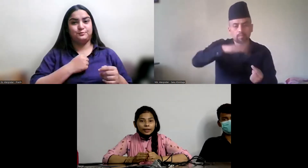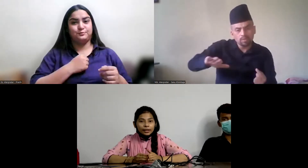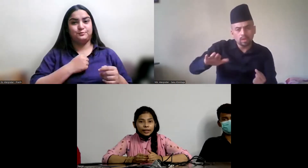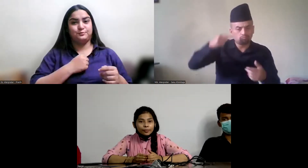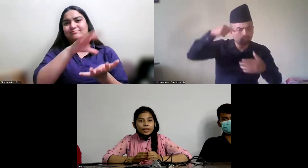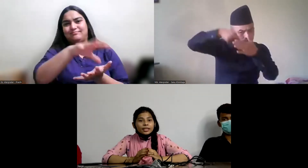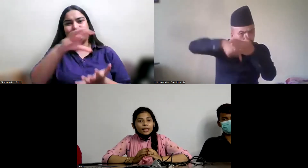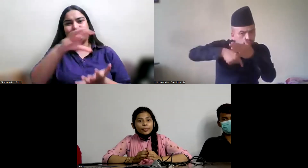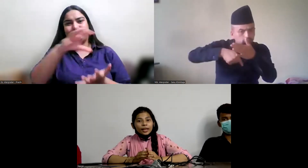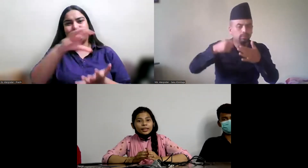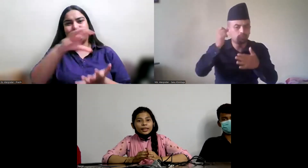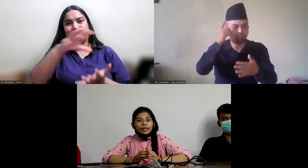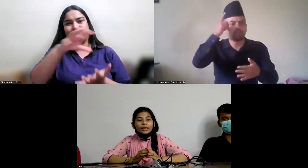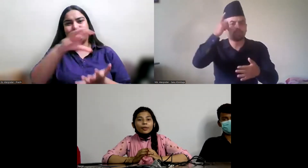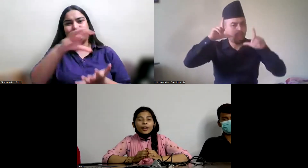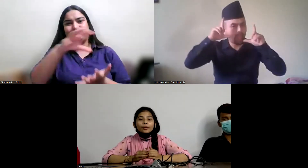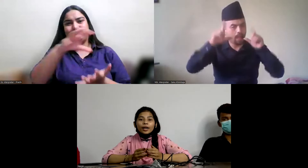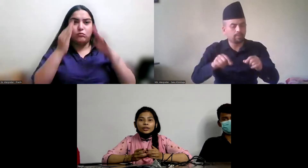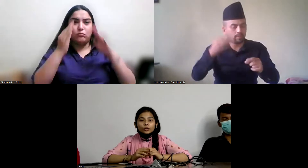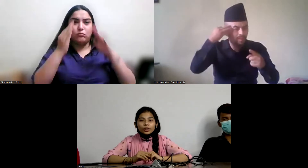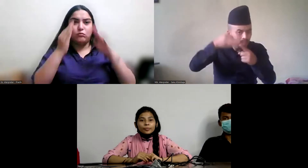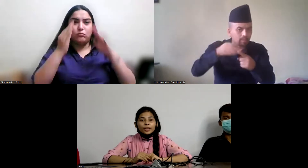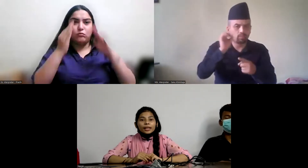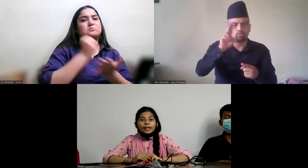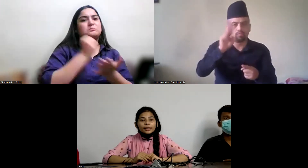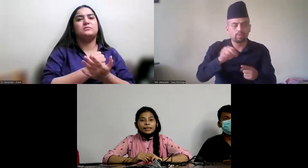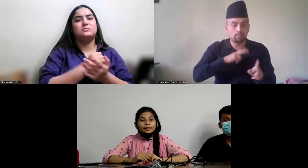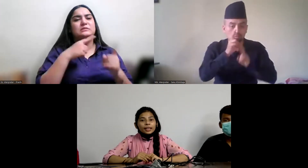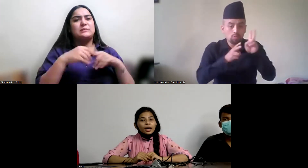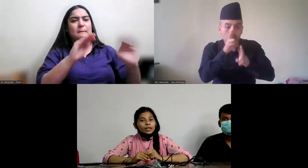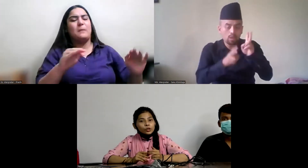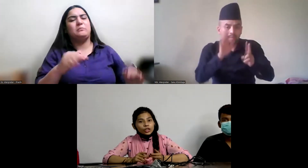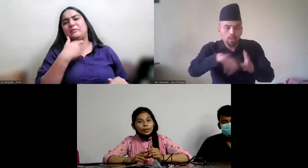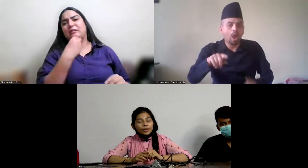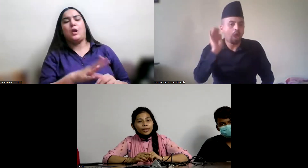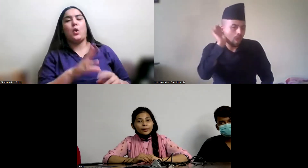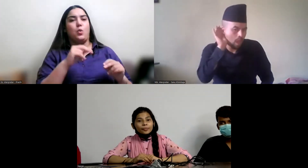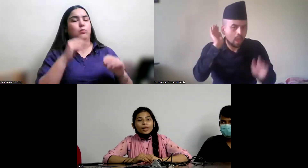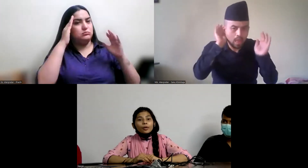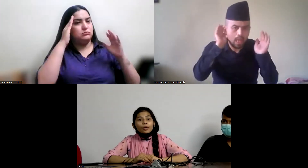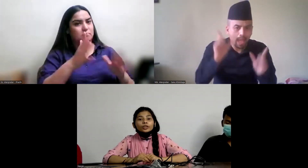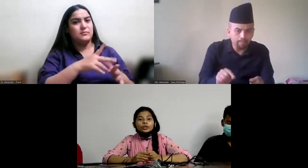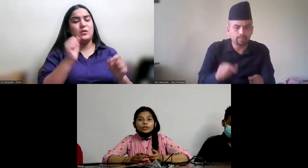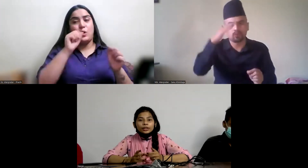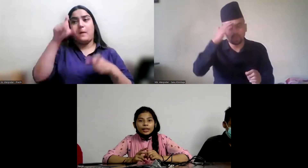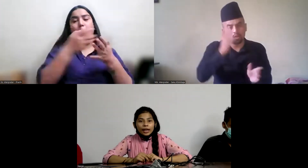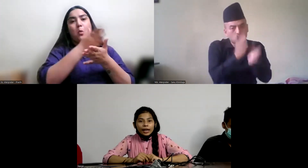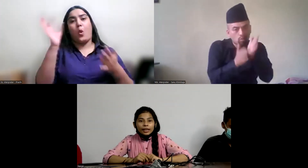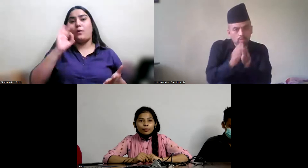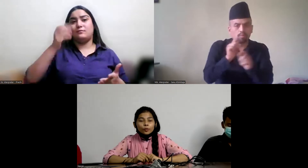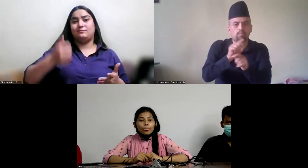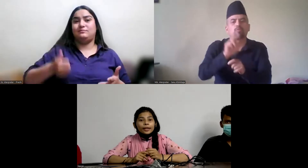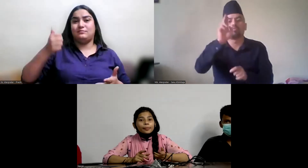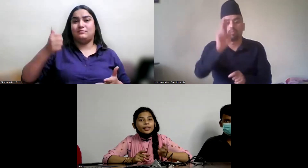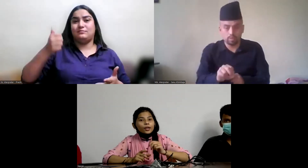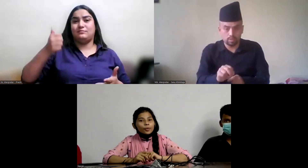पूर्वक बात करें। सभी अधिकारी हमारी बात सुने, इसके लिए सरकार योजनाएं बनाए। बच्चों से जुड़े सरकारी